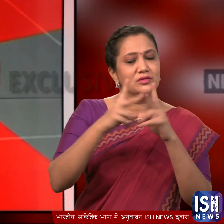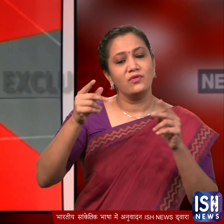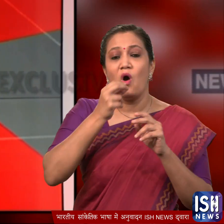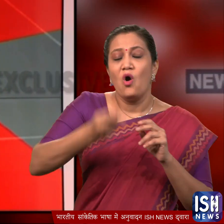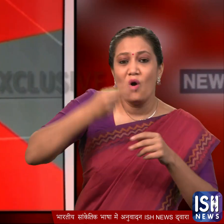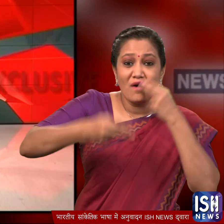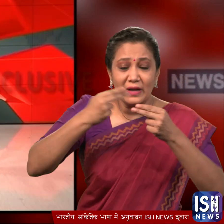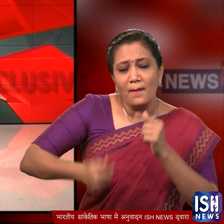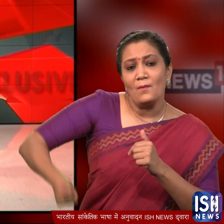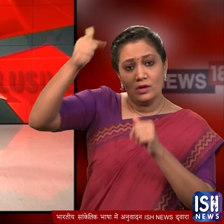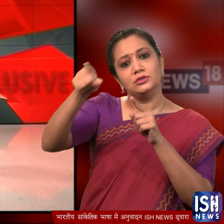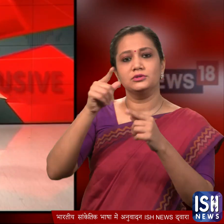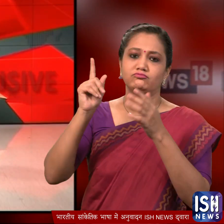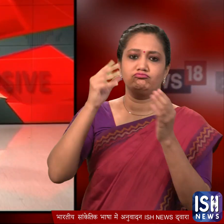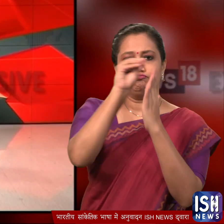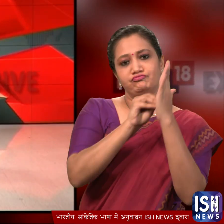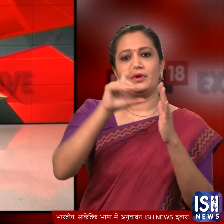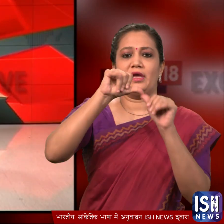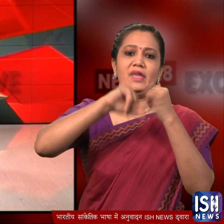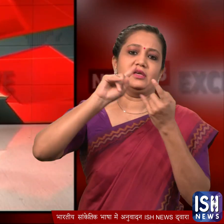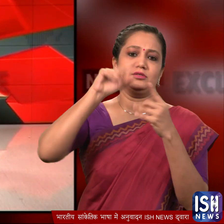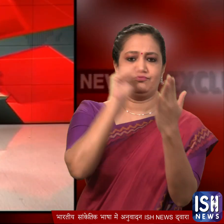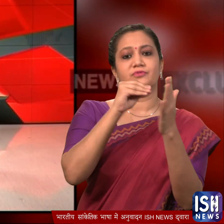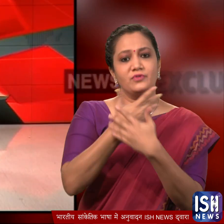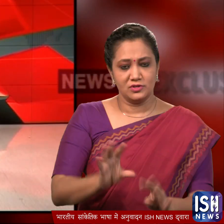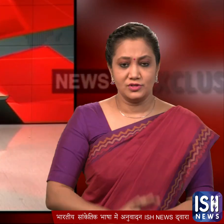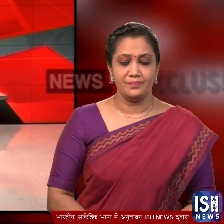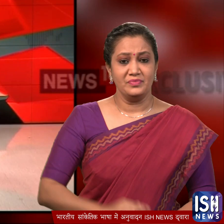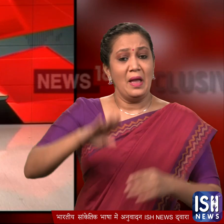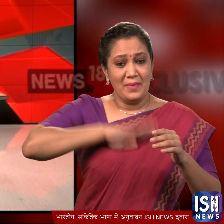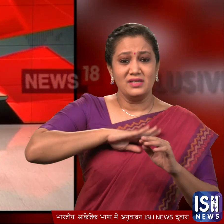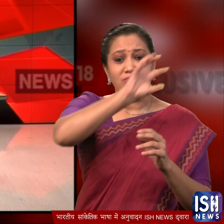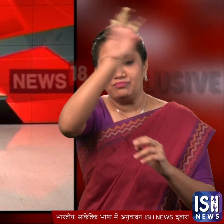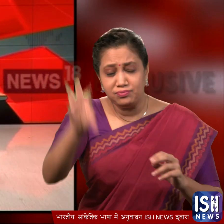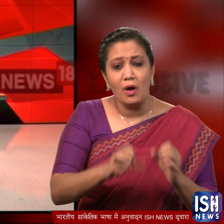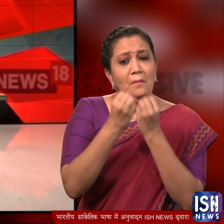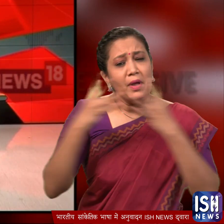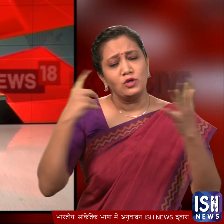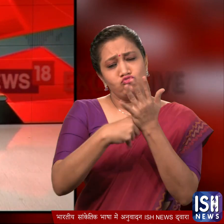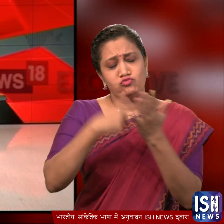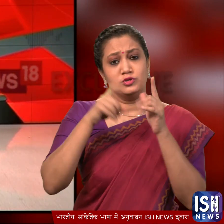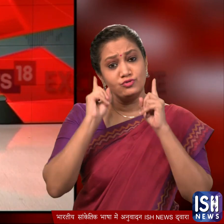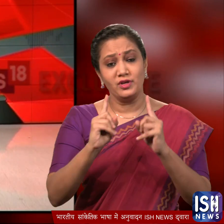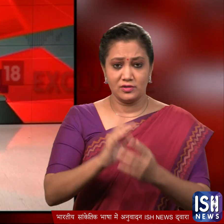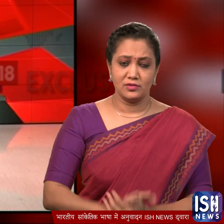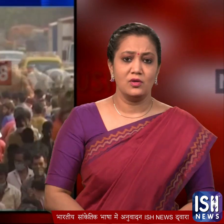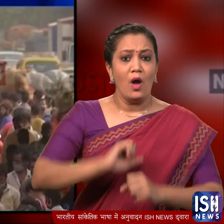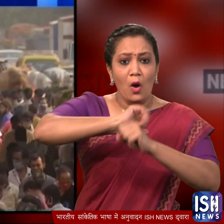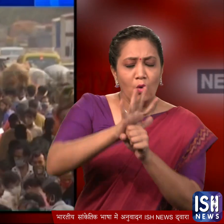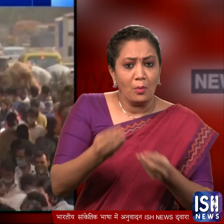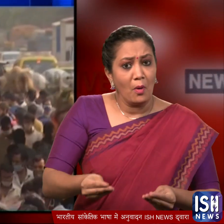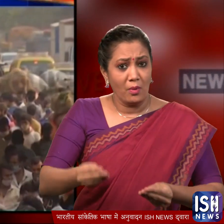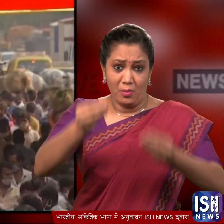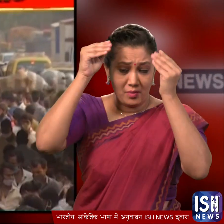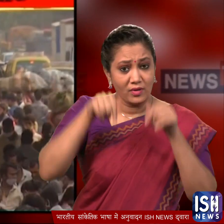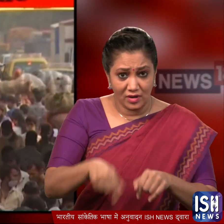उस रेस्टोरेंट के मालिक के खिलाफ केस भी दर्ज कर लिया गया। लोगों की इसी लापरवाही की वजह से महाराष्ट्र के कुछ जिलों में कई पाबंदियां लागू कर दी गईं, क्योंकि कोरोना